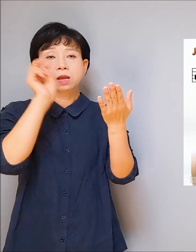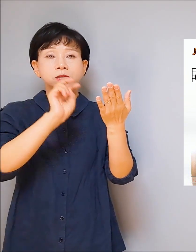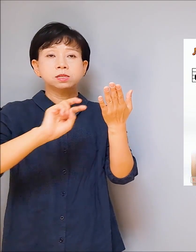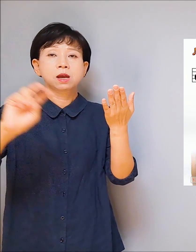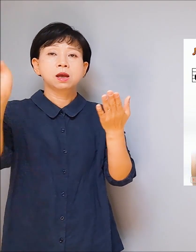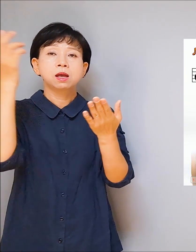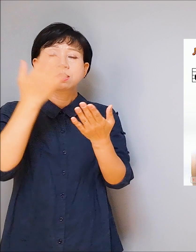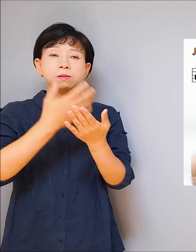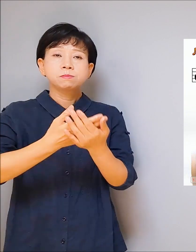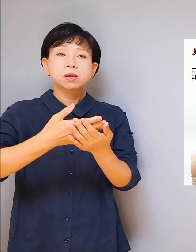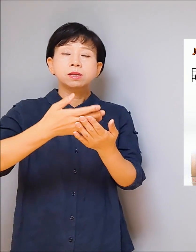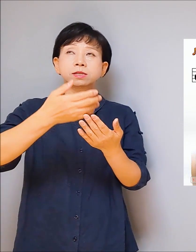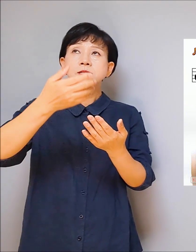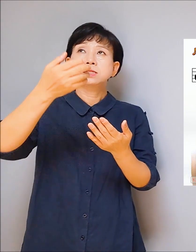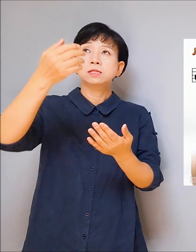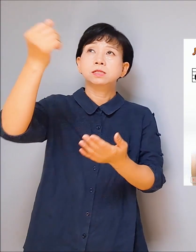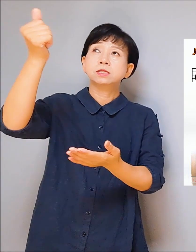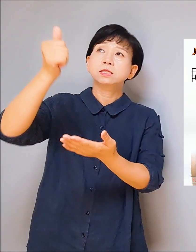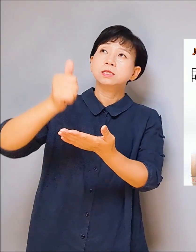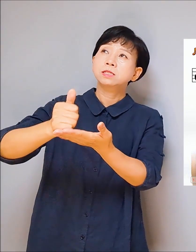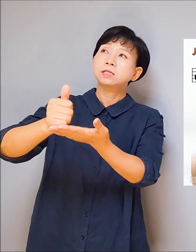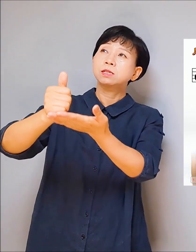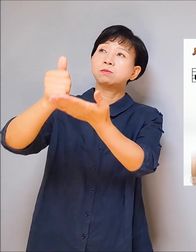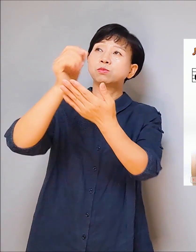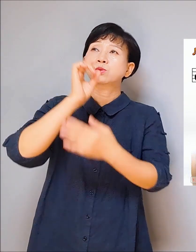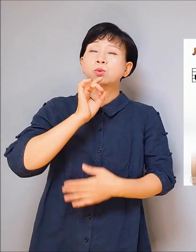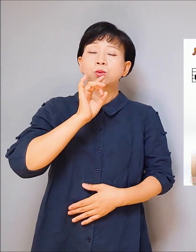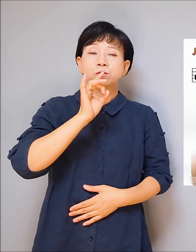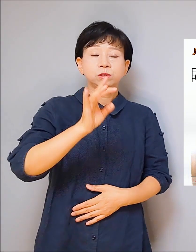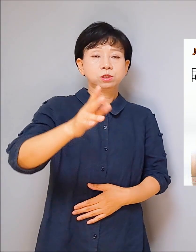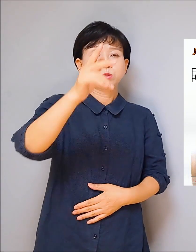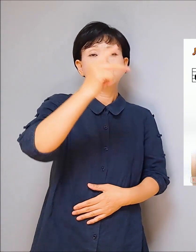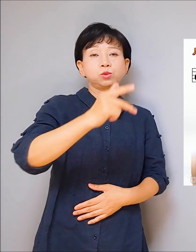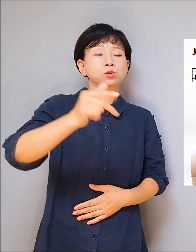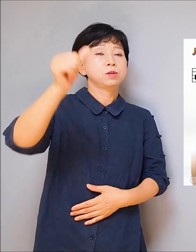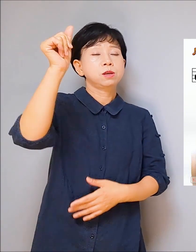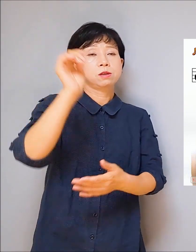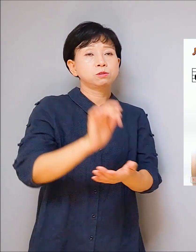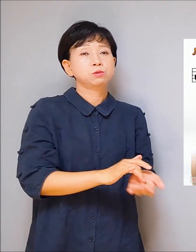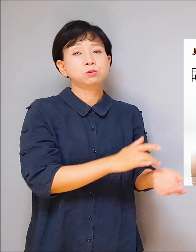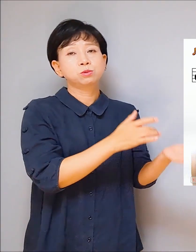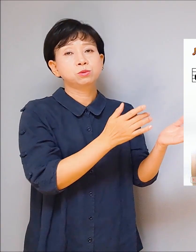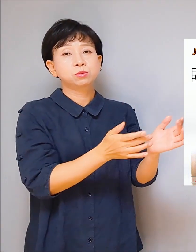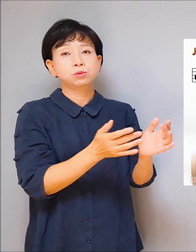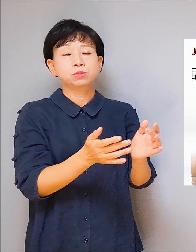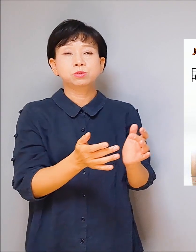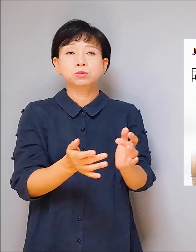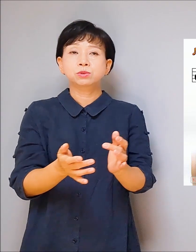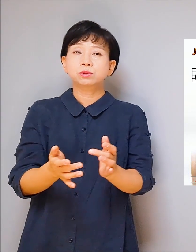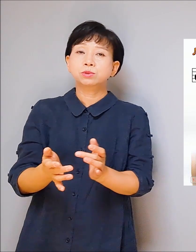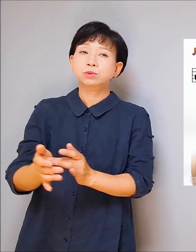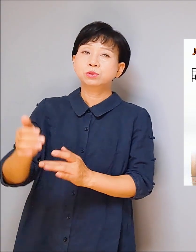권세와 찬양 받으실 분 오직 주 예수.